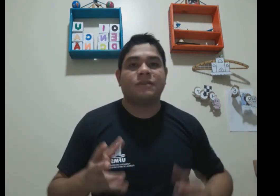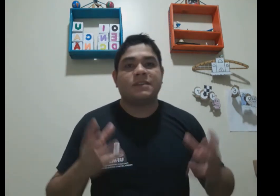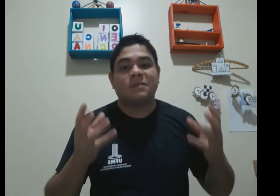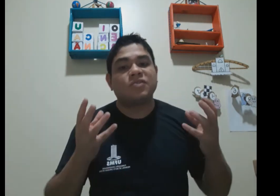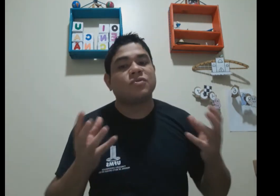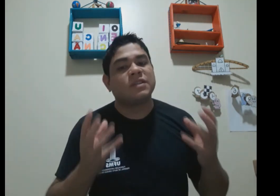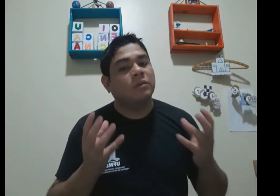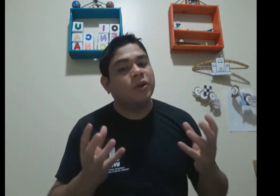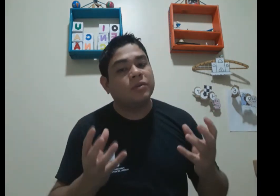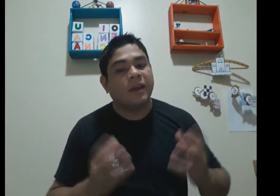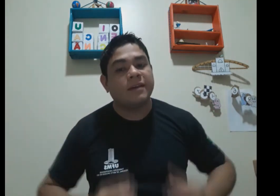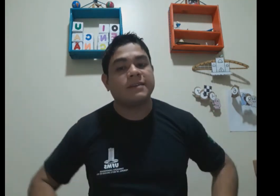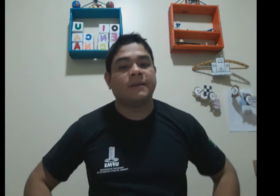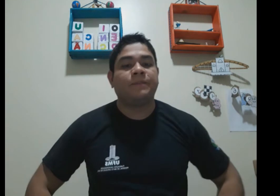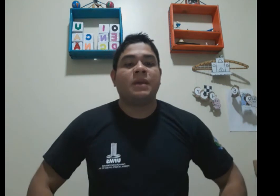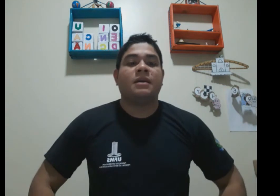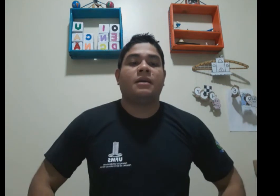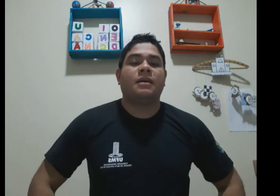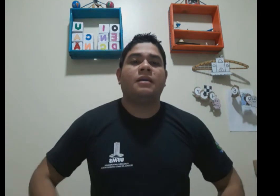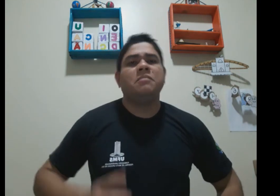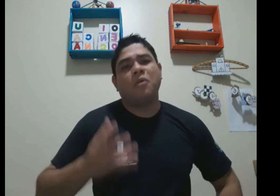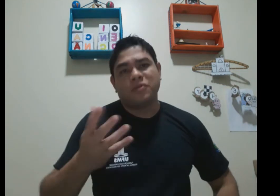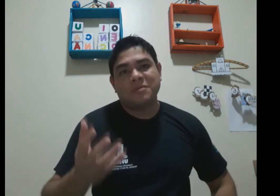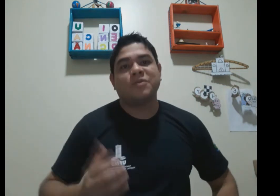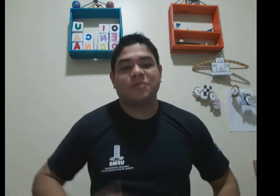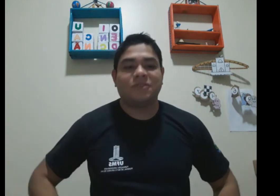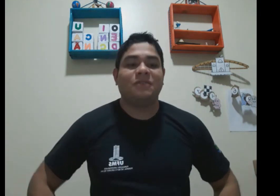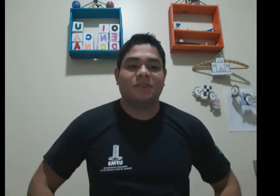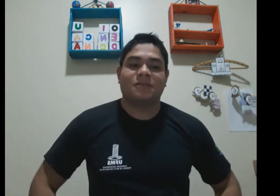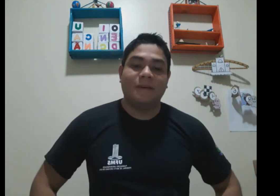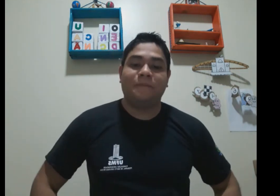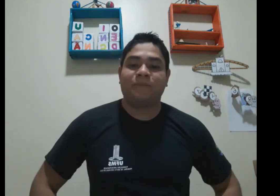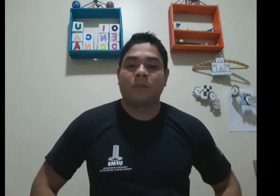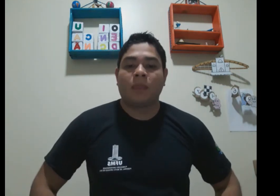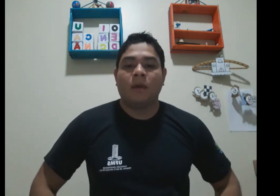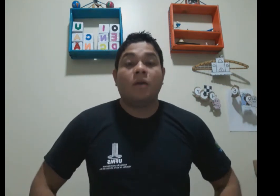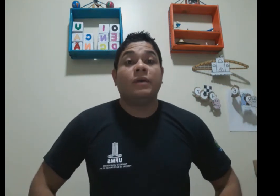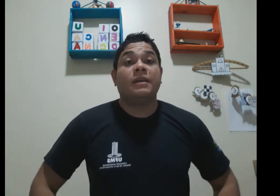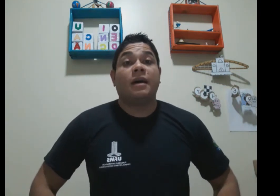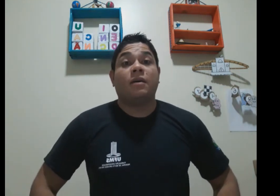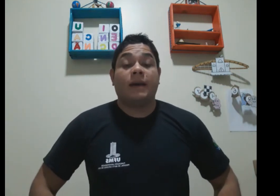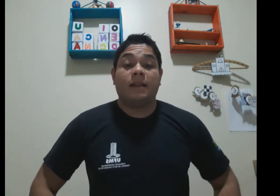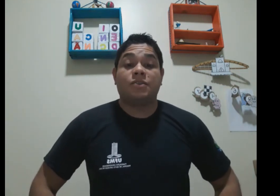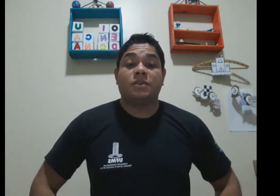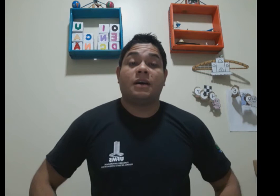fazer uma discussão muito densa em poucos minutos de vídeos, né? O ideal é relacionar a